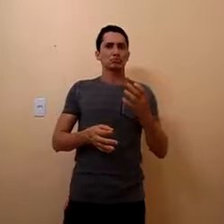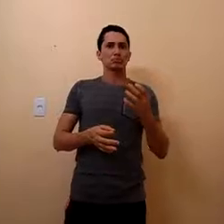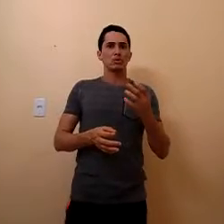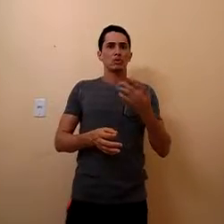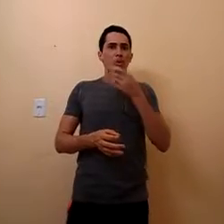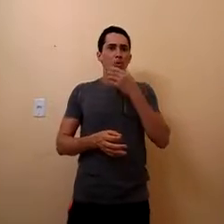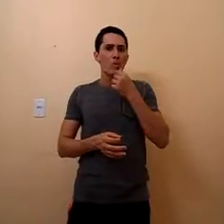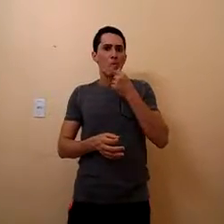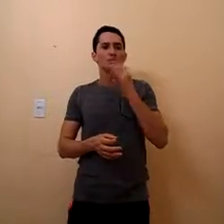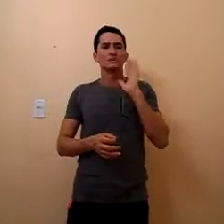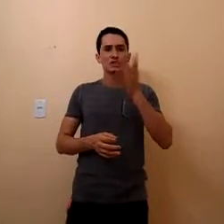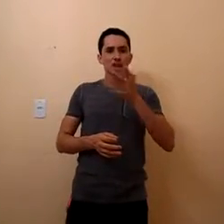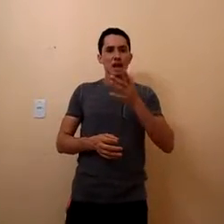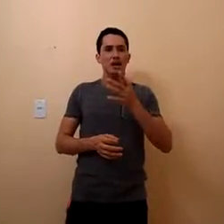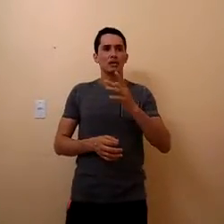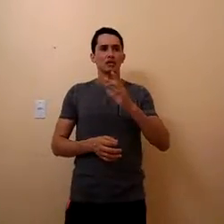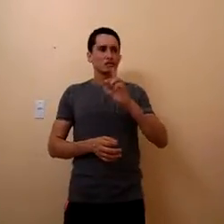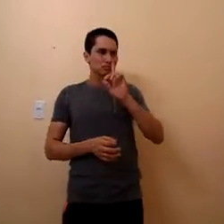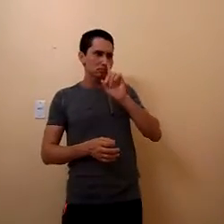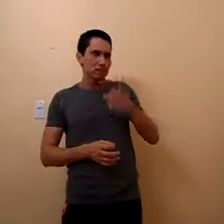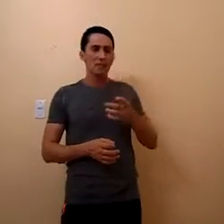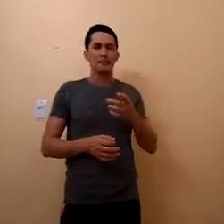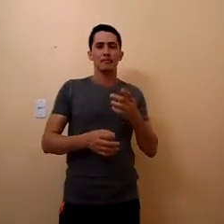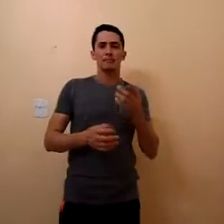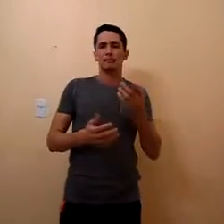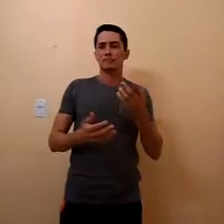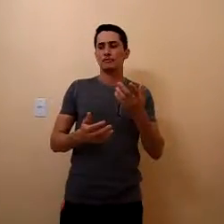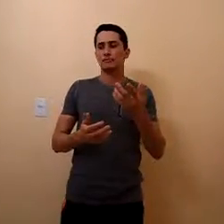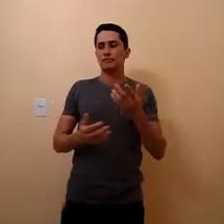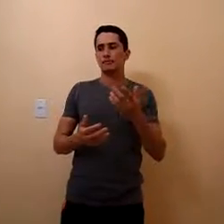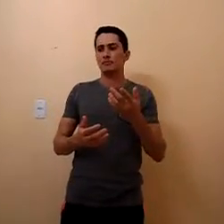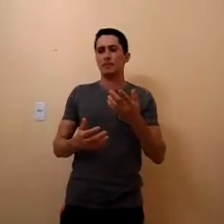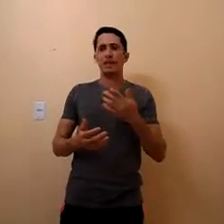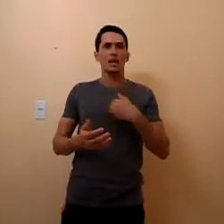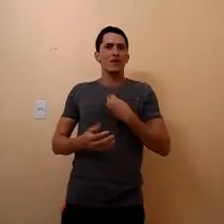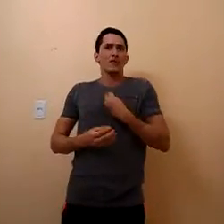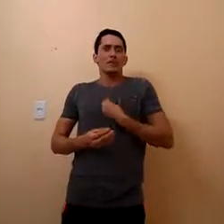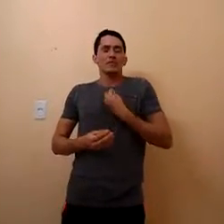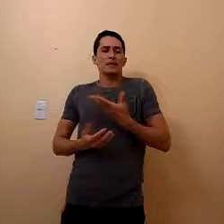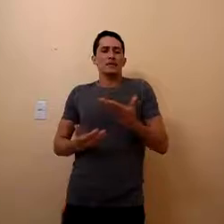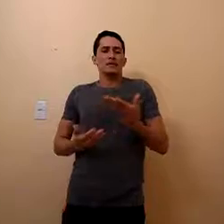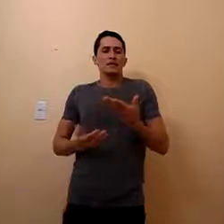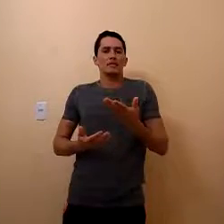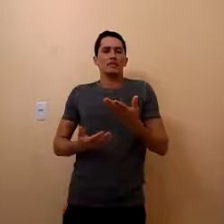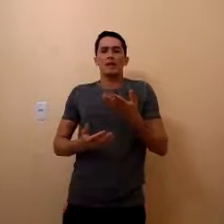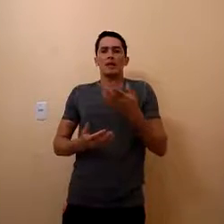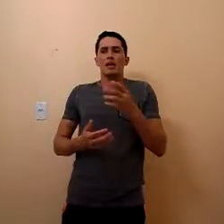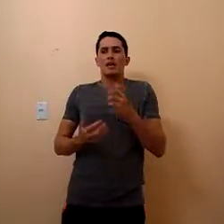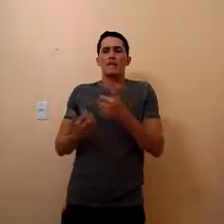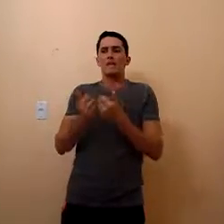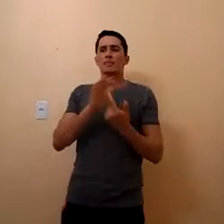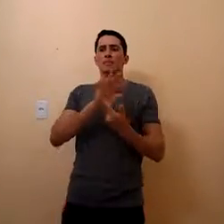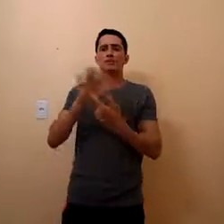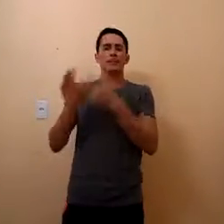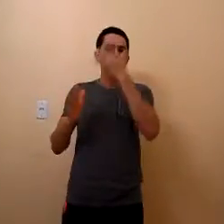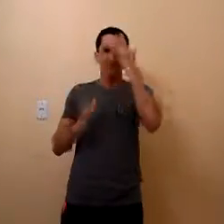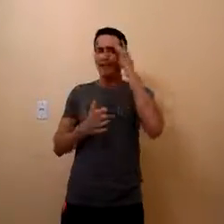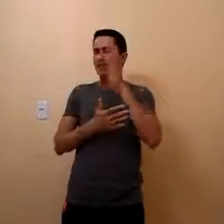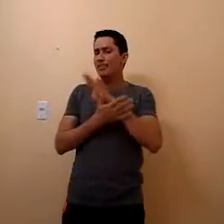ameaçado, e eu, né? Quem sou eu na hora do dia? O que a minha vida vai representar para essas pessoas? Nada.